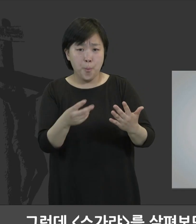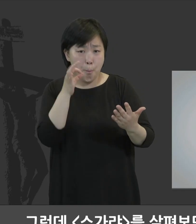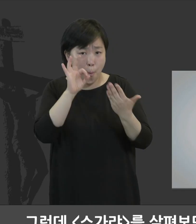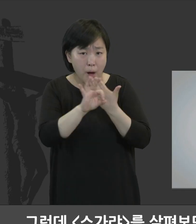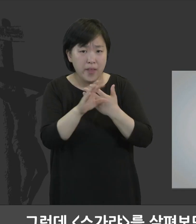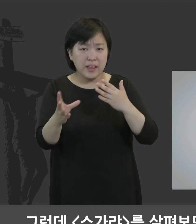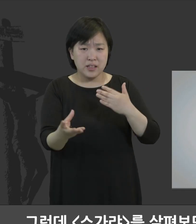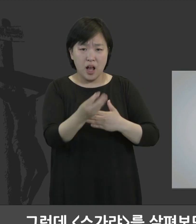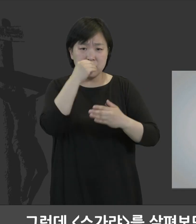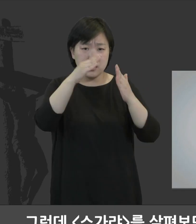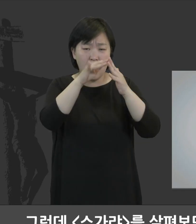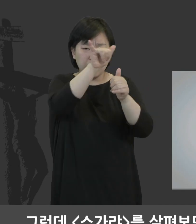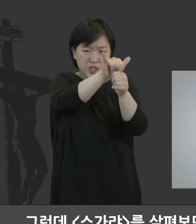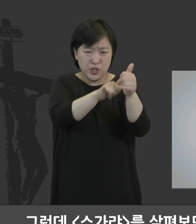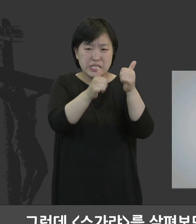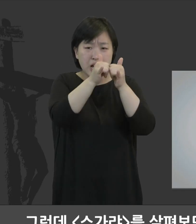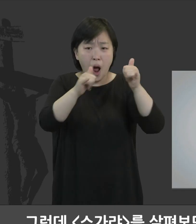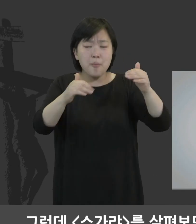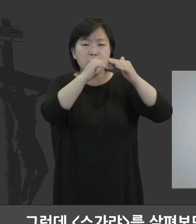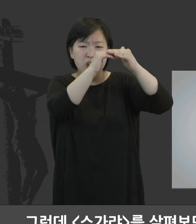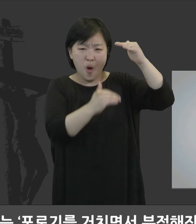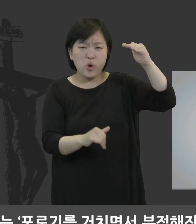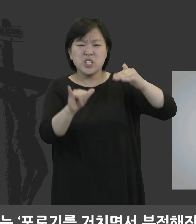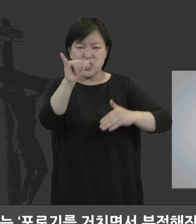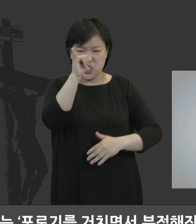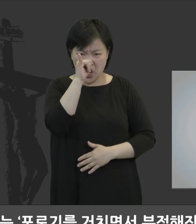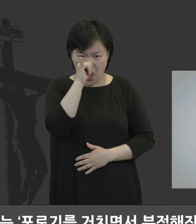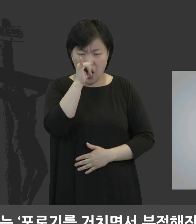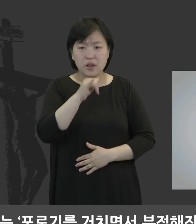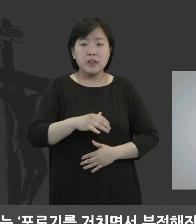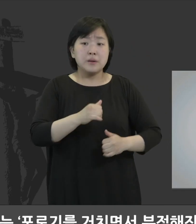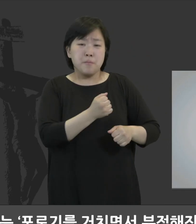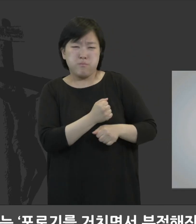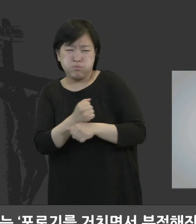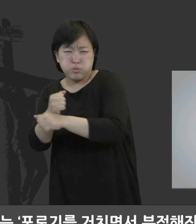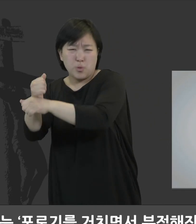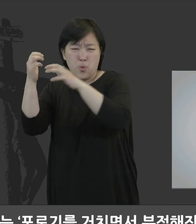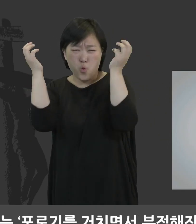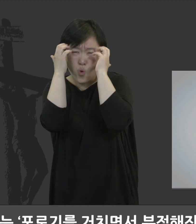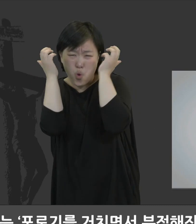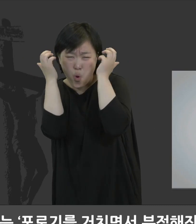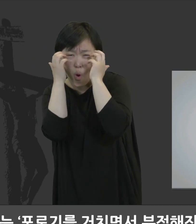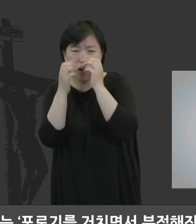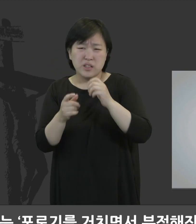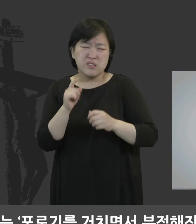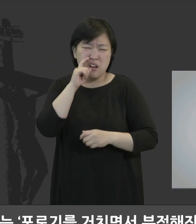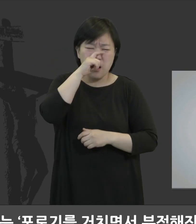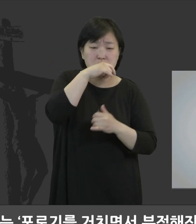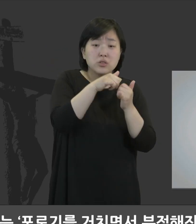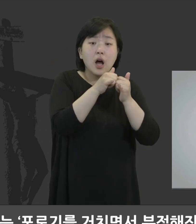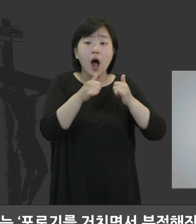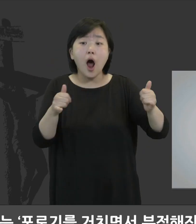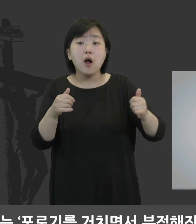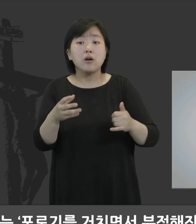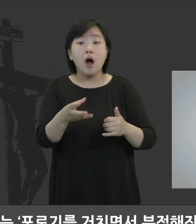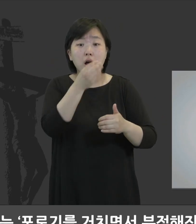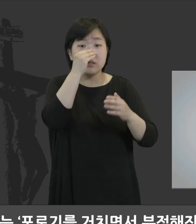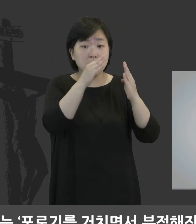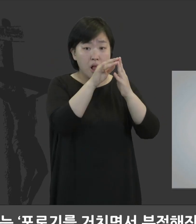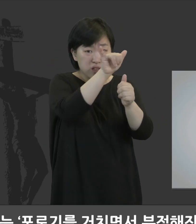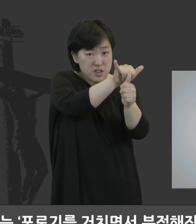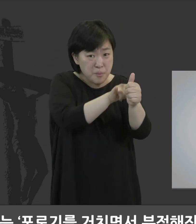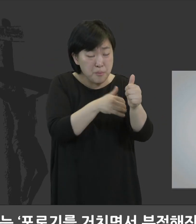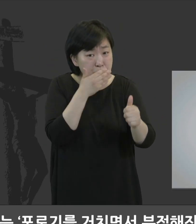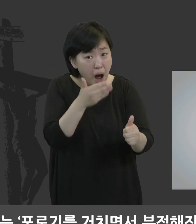재건된 성전을 섬기는 자들에 대한 내용이 있는데, 이는 포로기를 거치면서 부정해진 자들이 거룩한 성전을 섬길